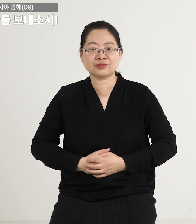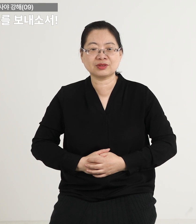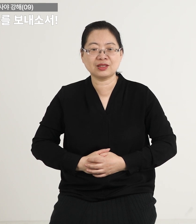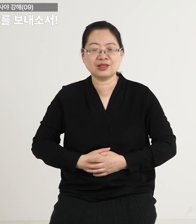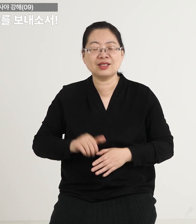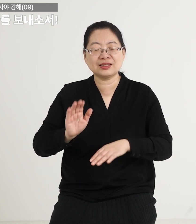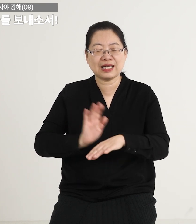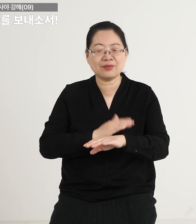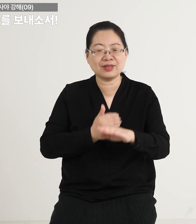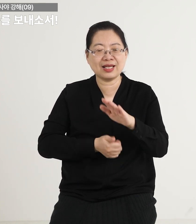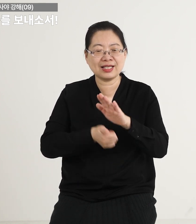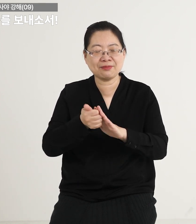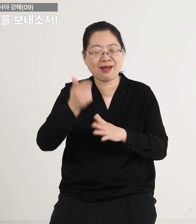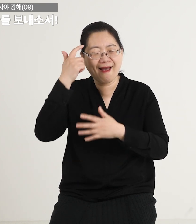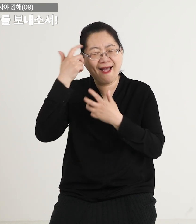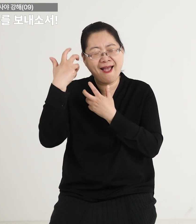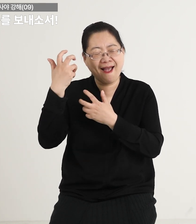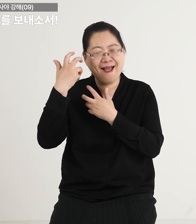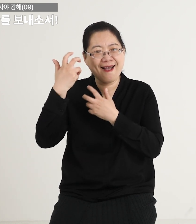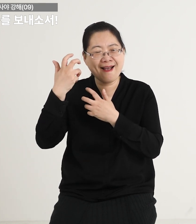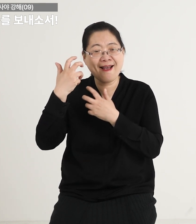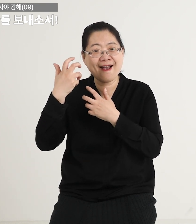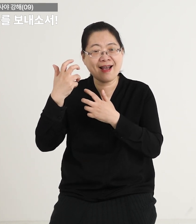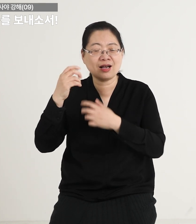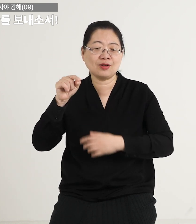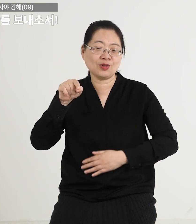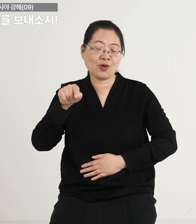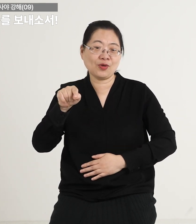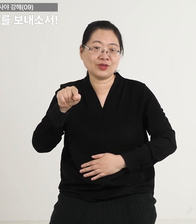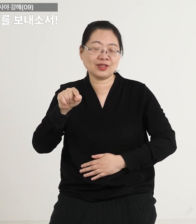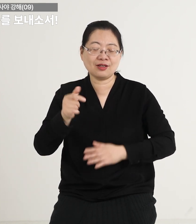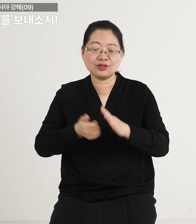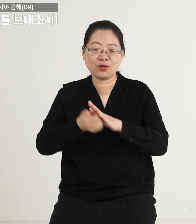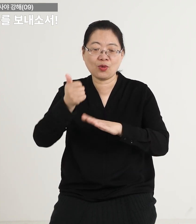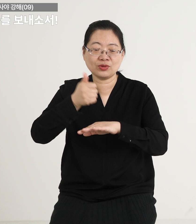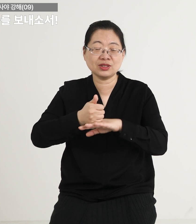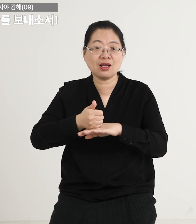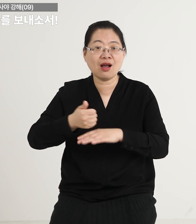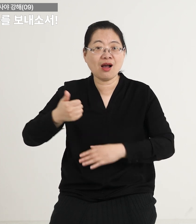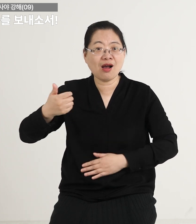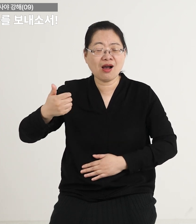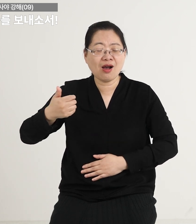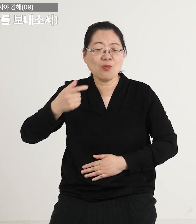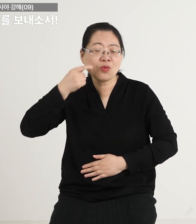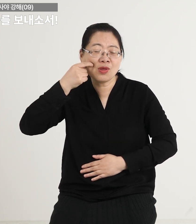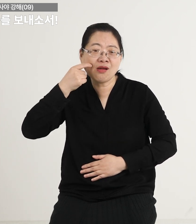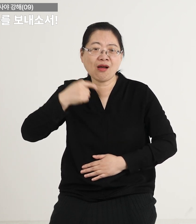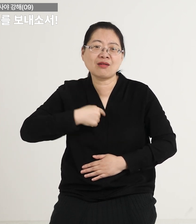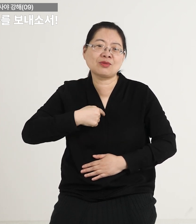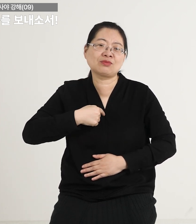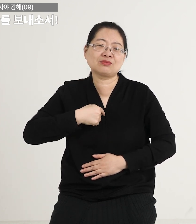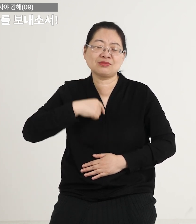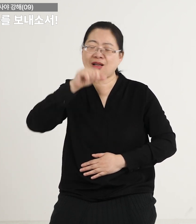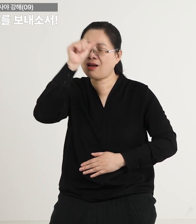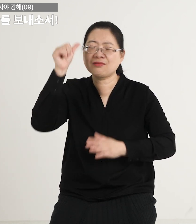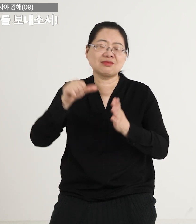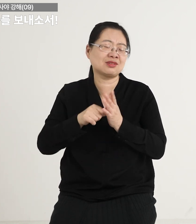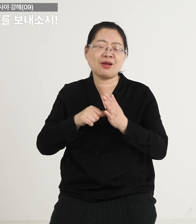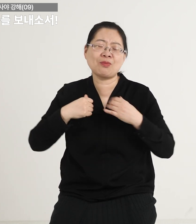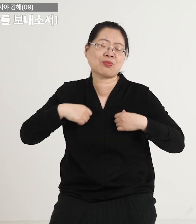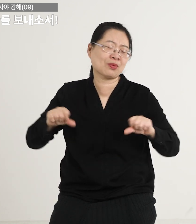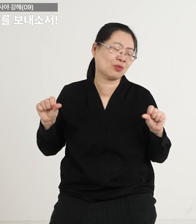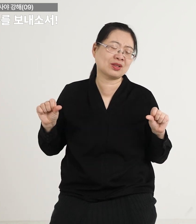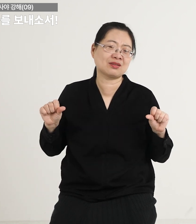잘못된 희망에 매달려서 그것이 마치 성취되지 않으면 내 인생이 끝나는 것처럼,